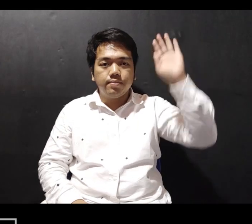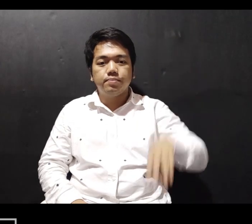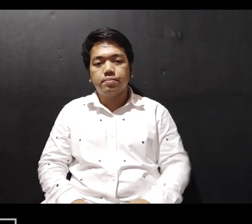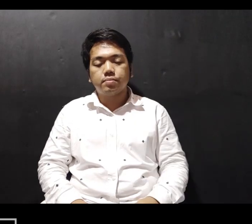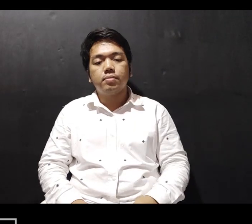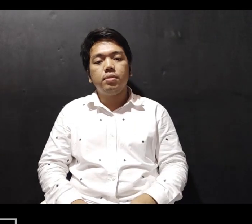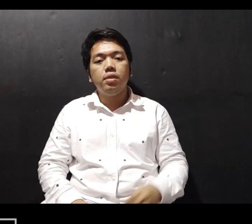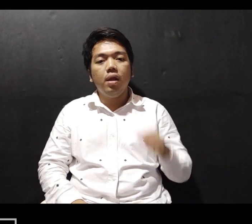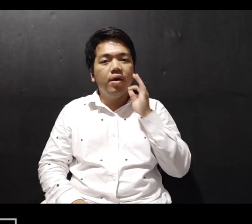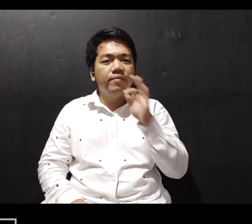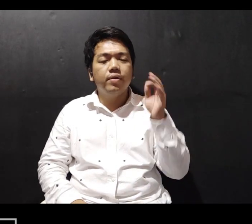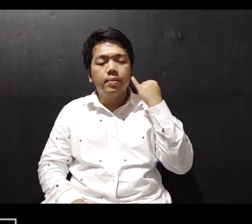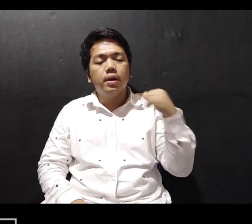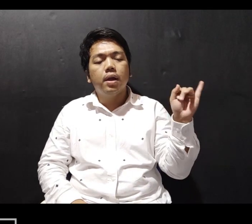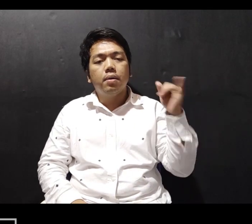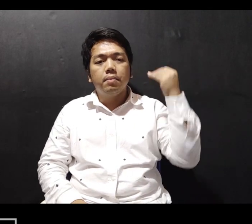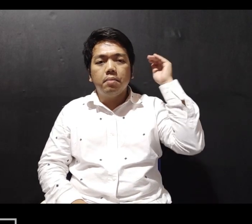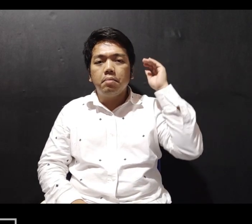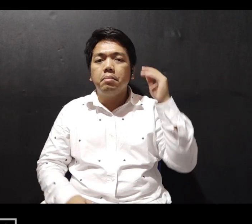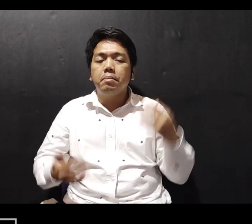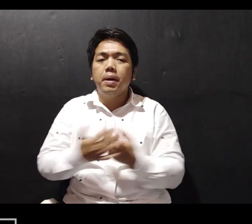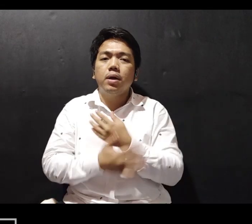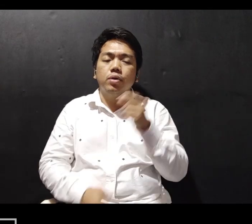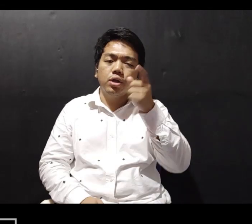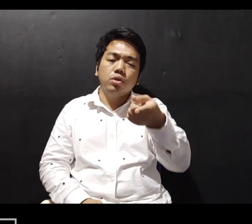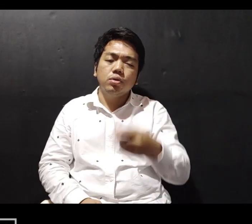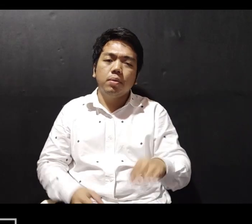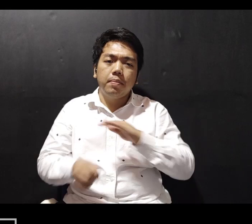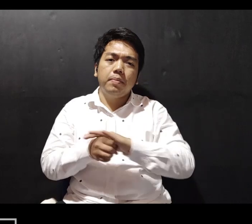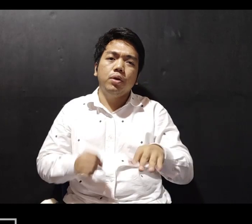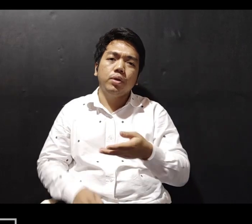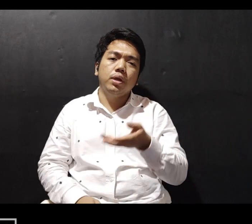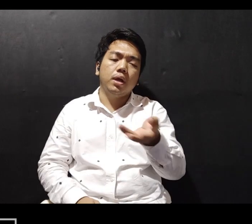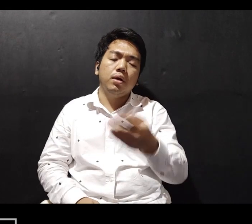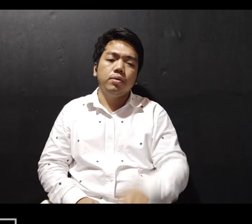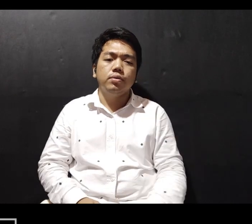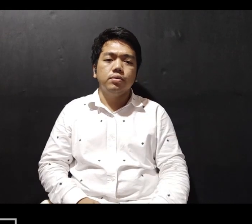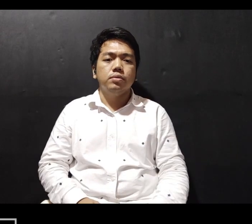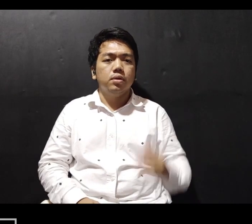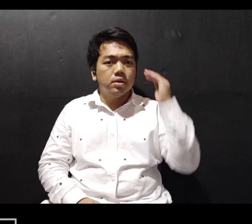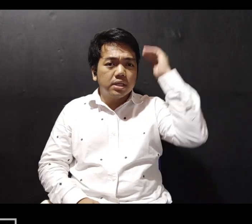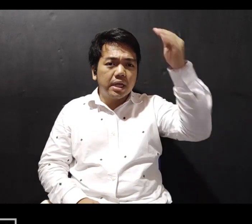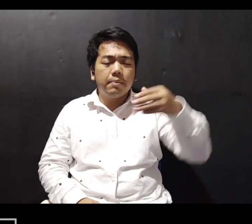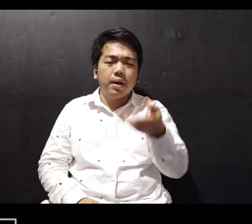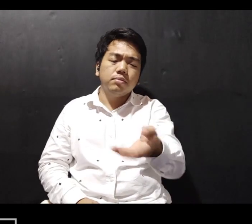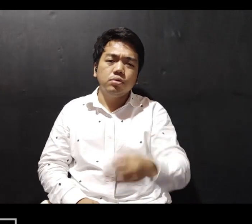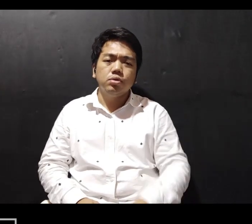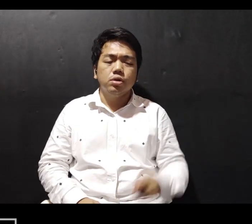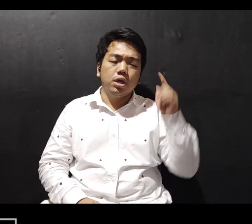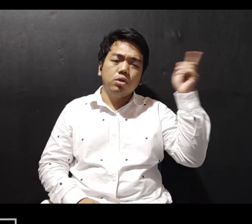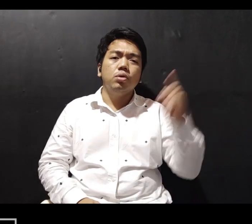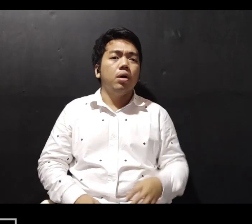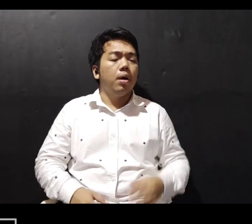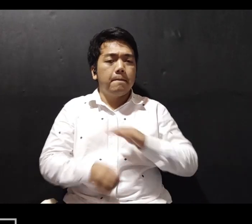atasmu. Karena firman-Nya berkata, harapanmu tidak akan lenyap. Masa depanmu adalah masa depan yang indah dan penuh dengan